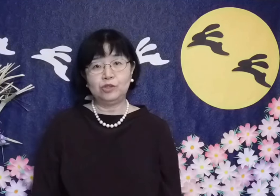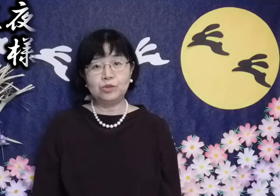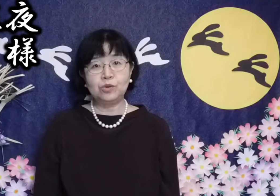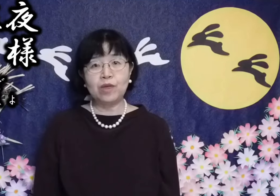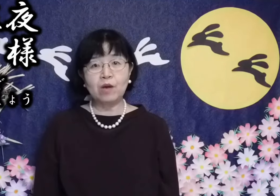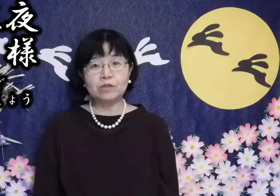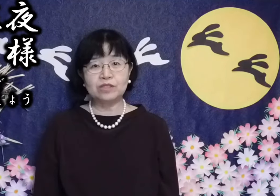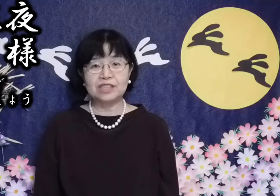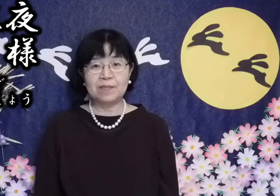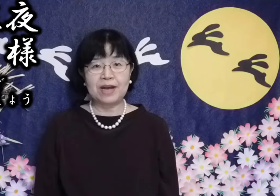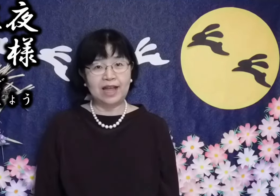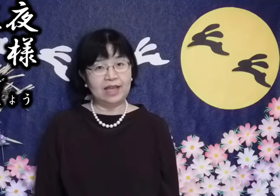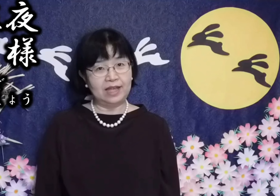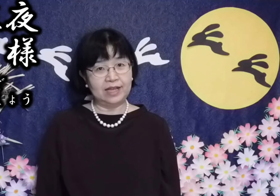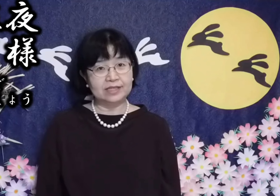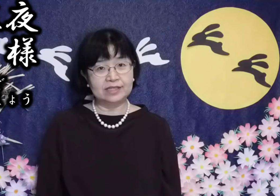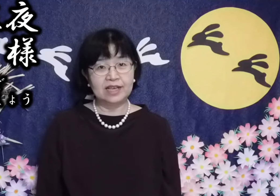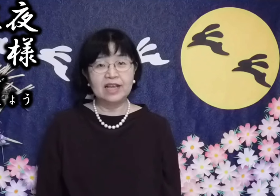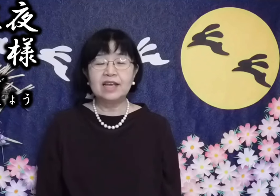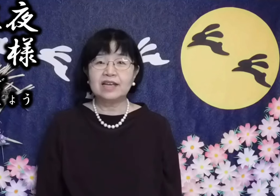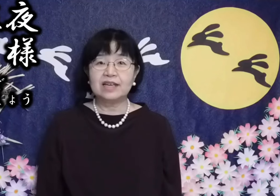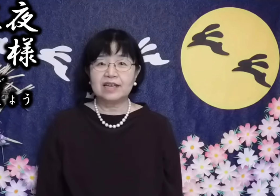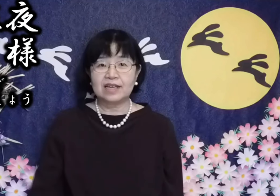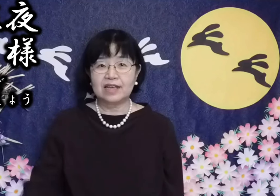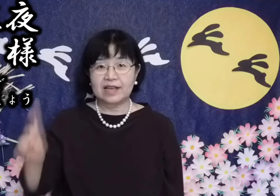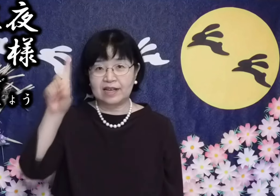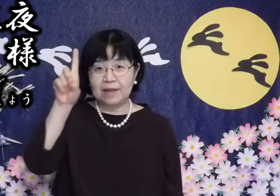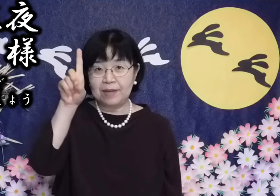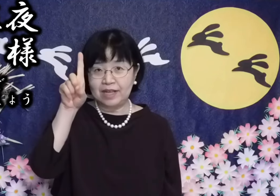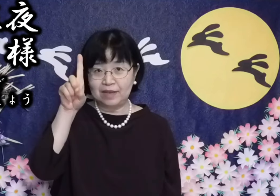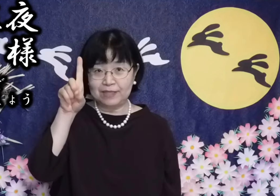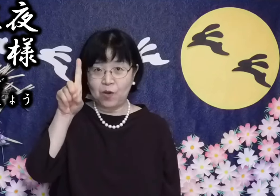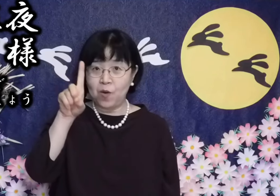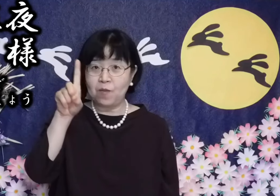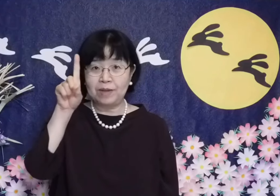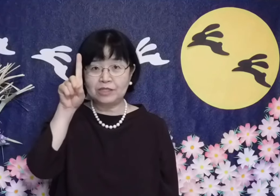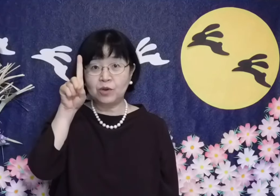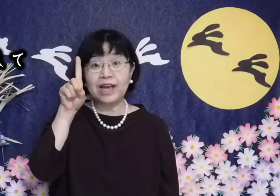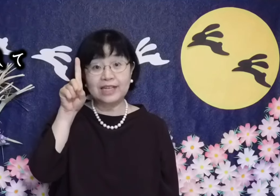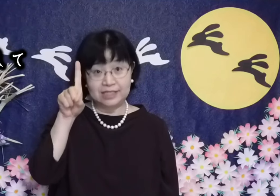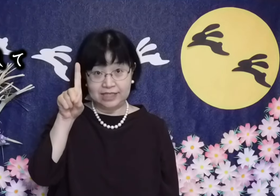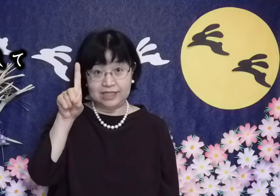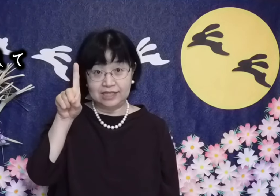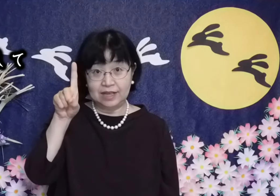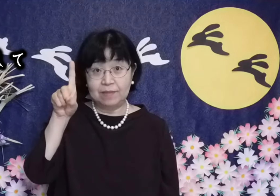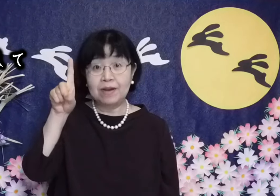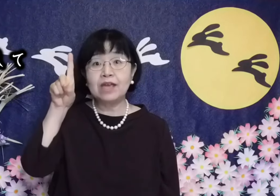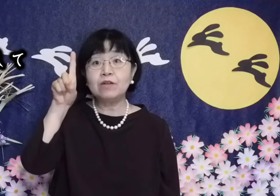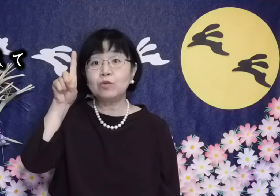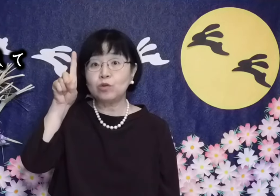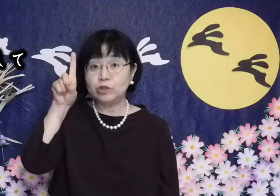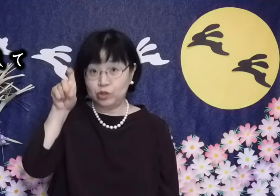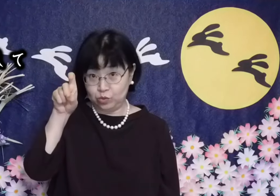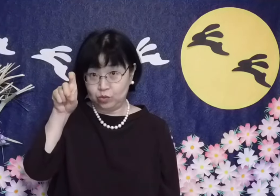十五夜お月様が大変です。頑張っていきましょう。まずこれが1、曲げると十、